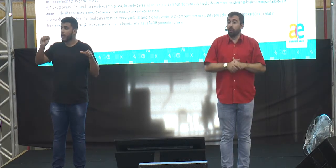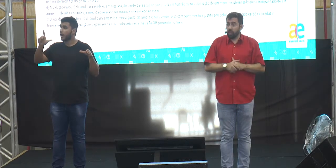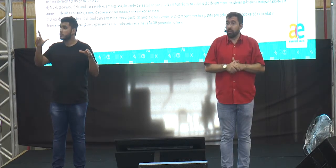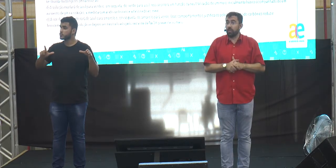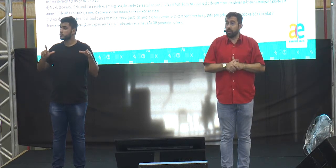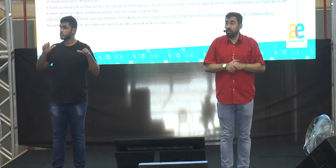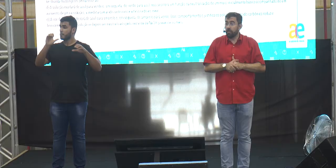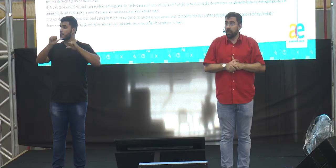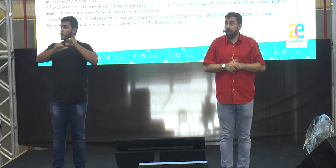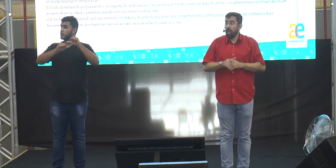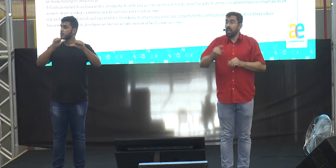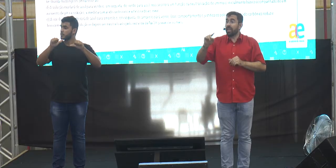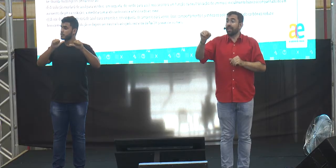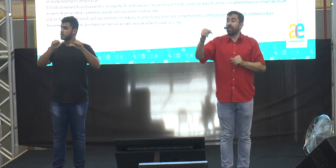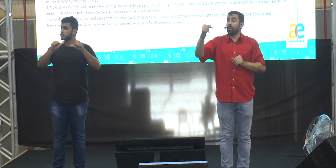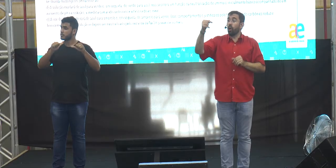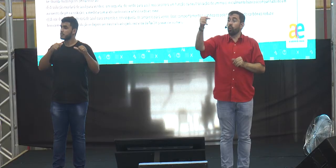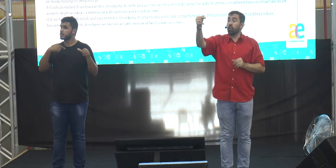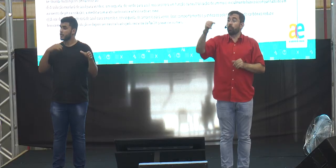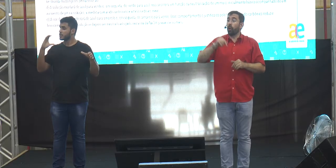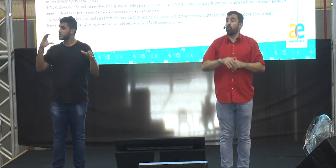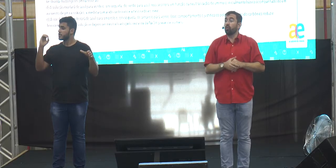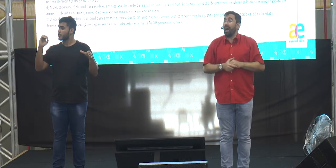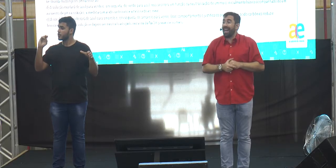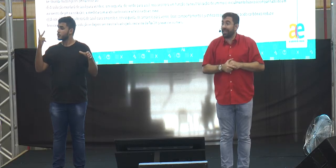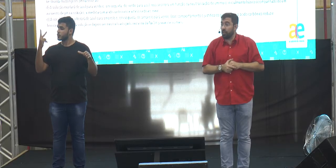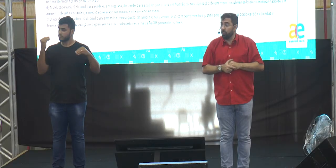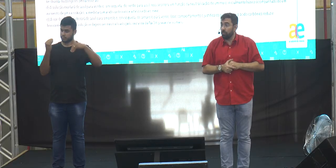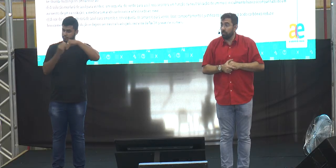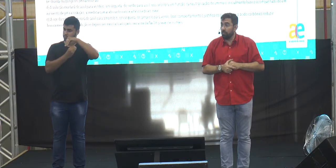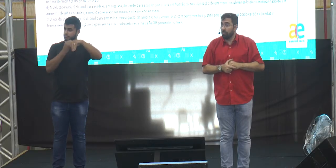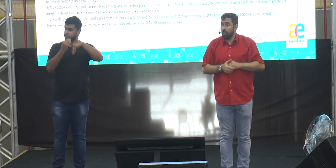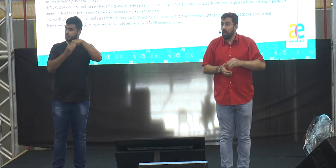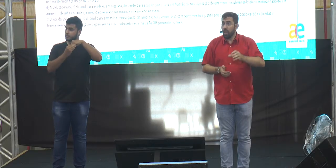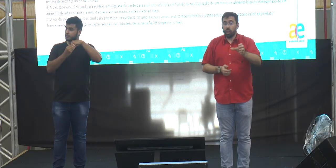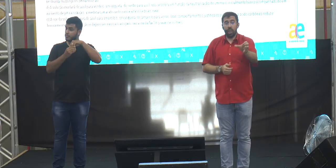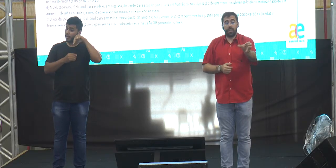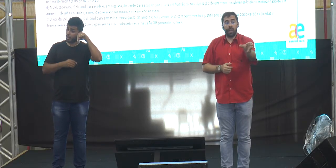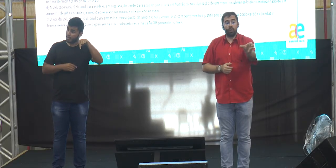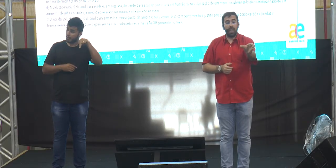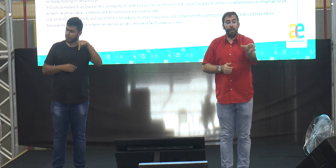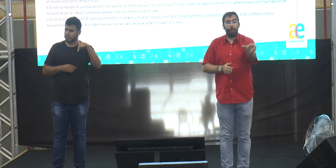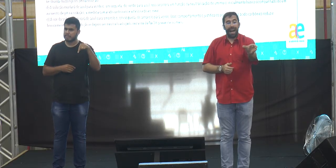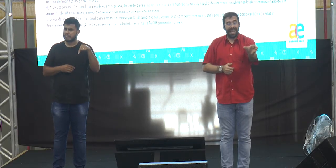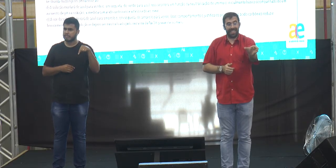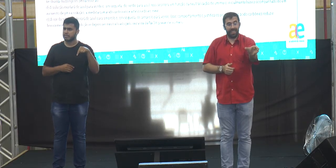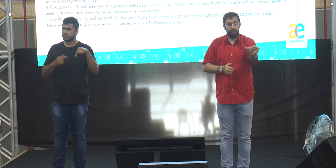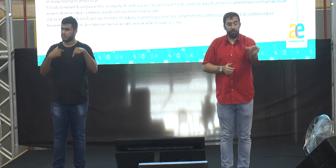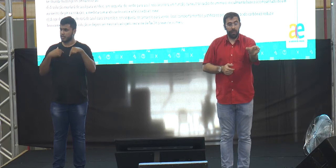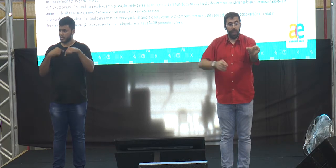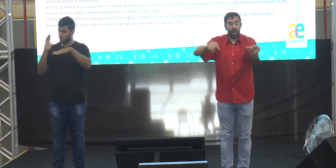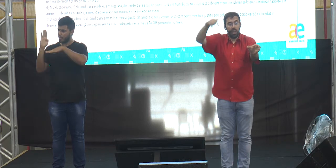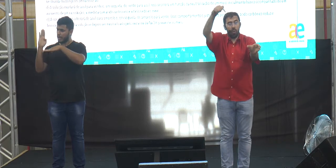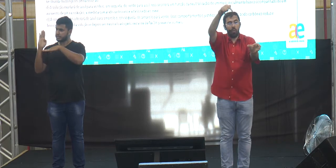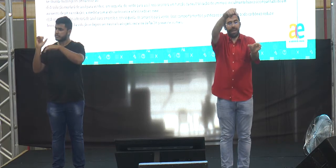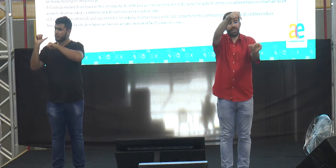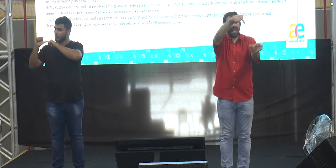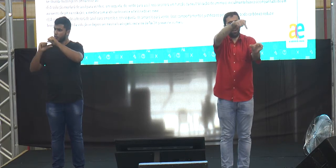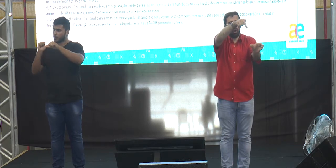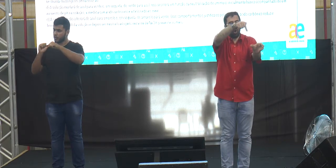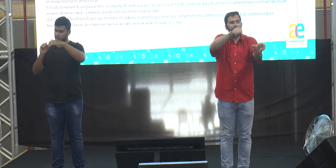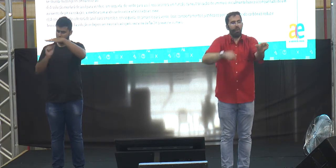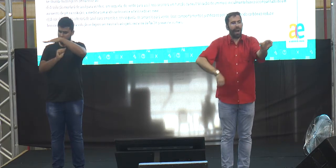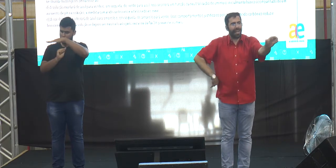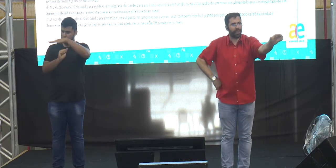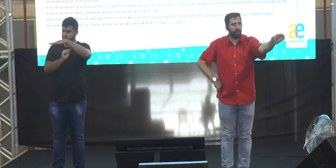libera CO2. E que esse CO2 produz um ácido. Gente, se eu tenho uma base e eu